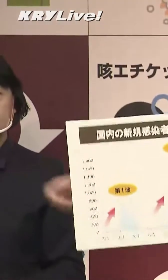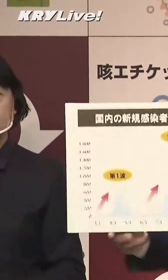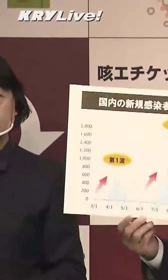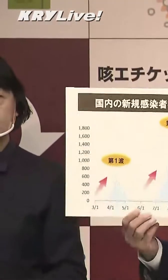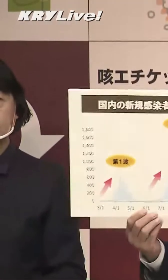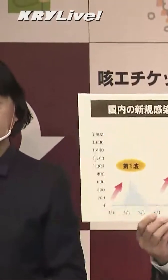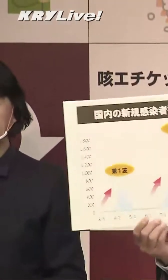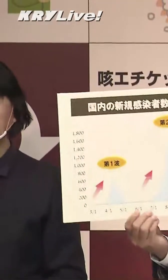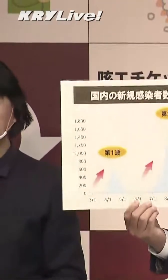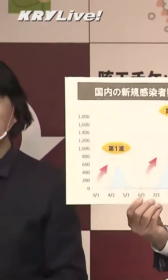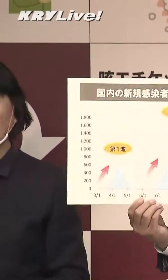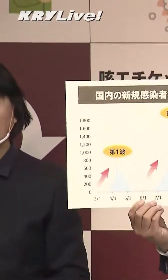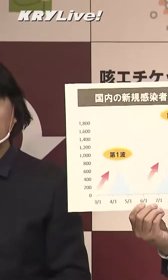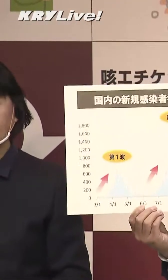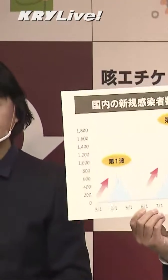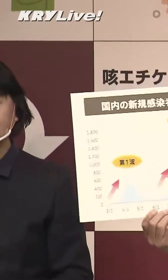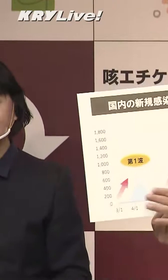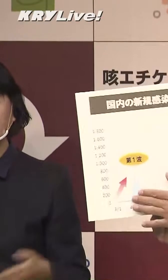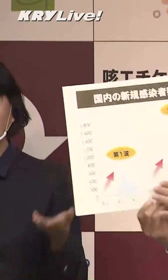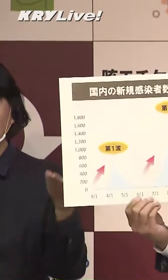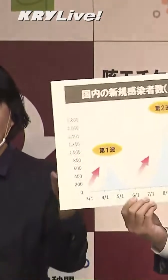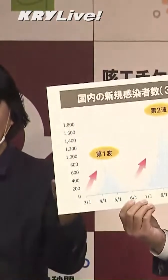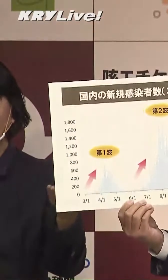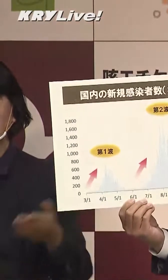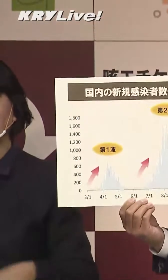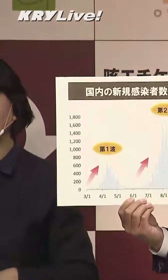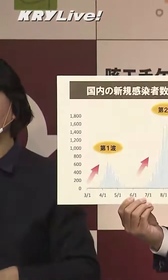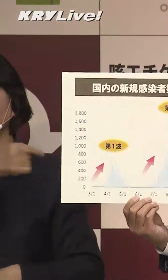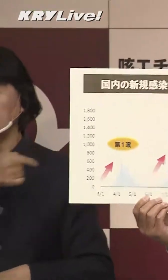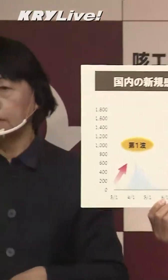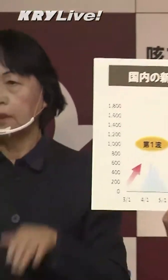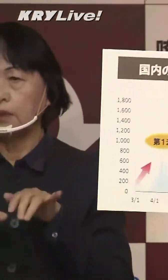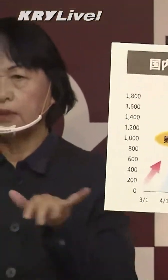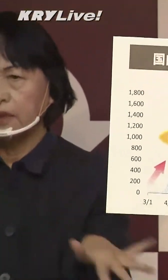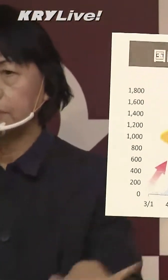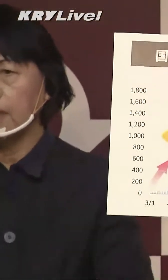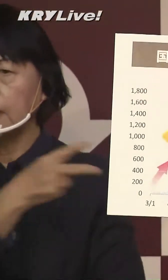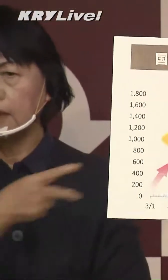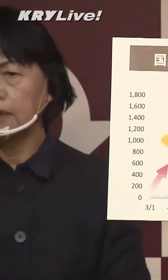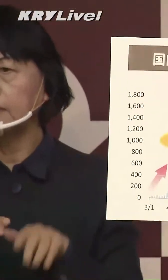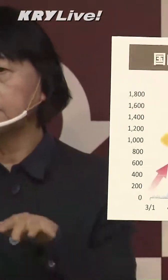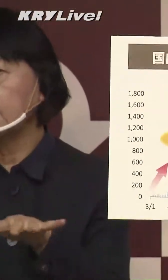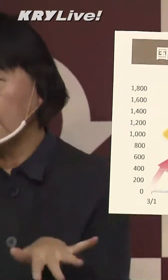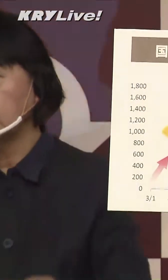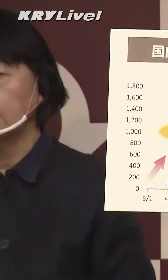これもありますけどね、第1波、第2波ときて、まあ、今、第3